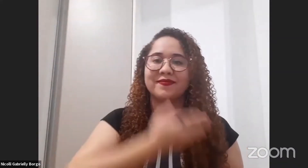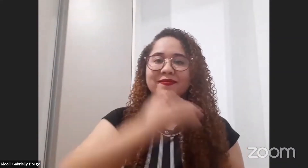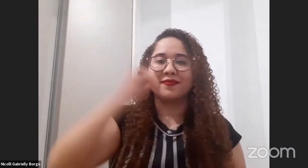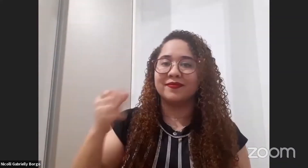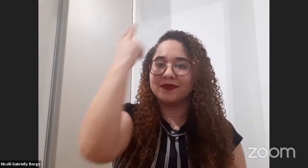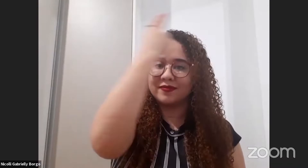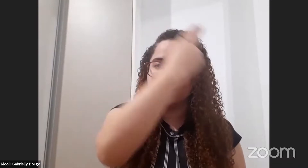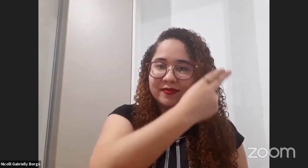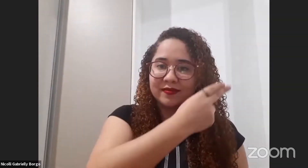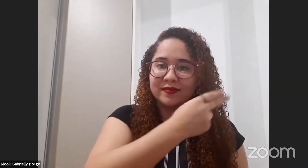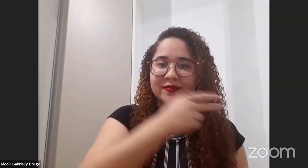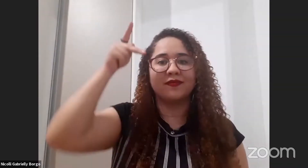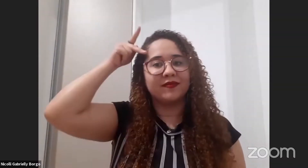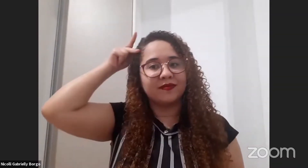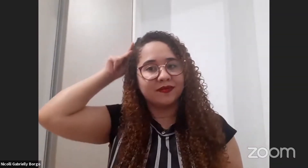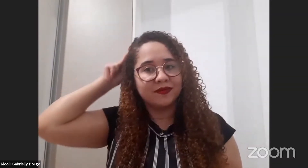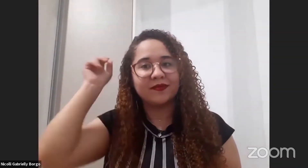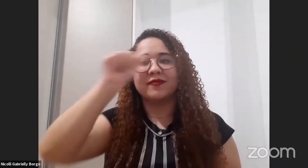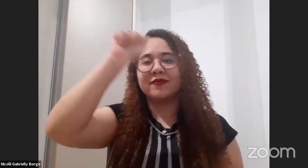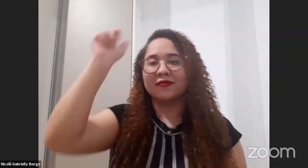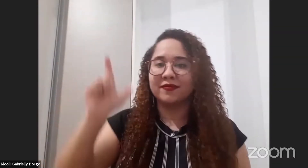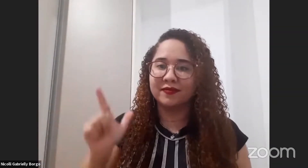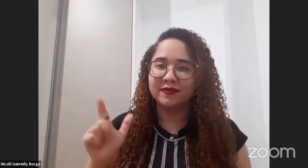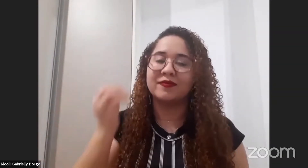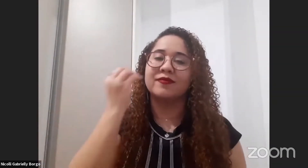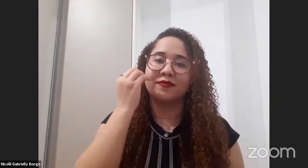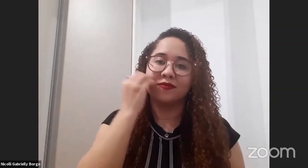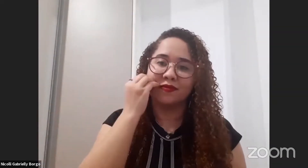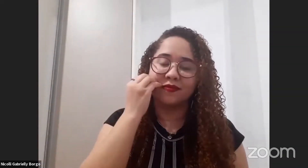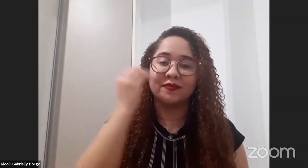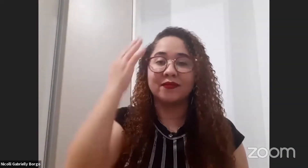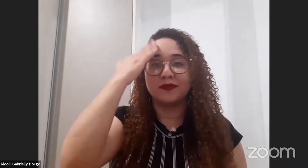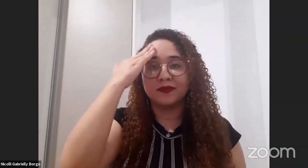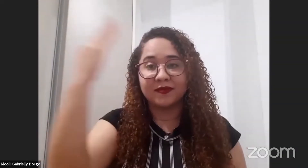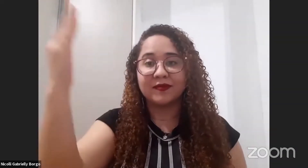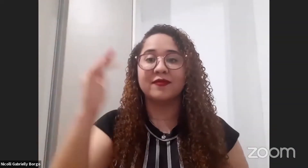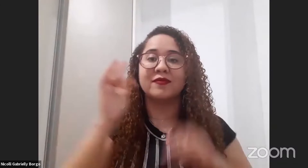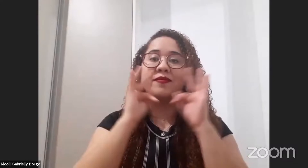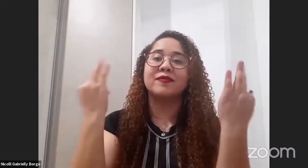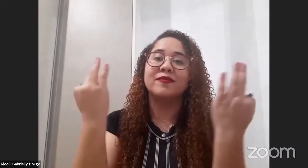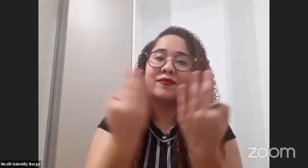Obrigada, amigos Júlia, Kelvin, Aninha e Otávio. Obrigada,